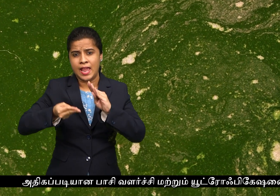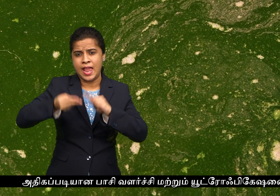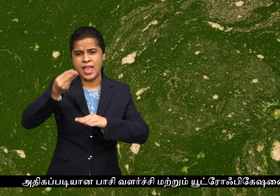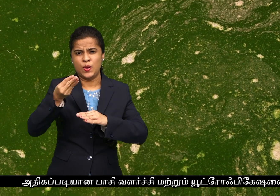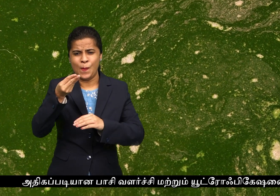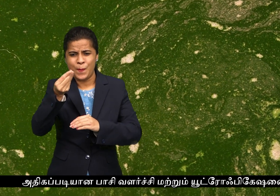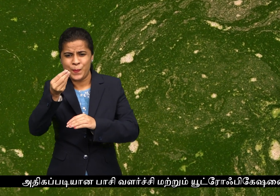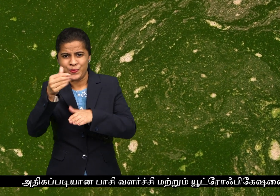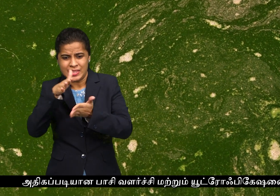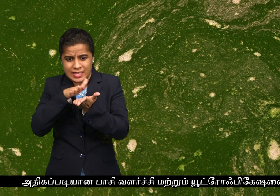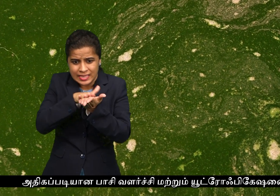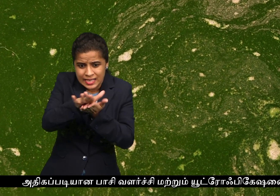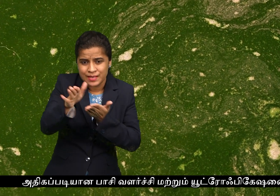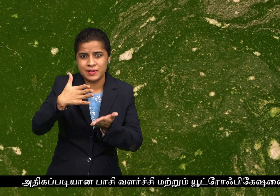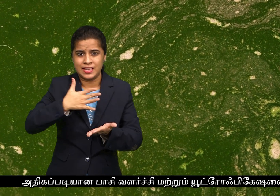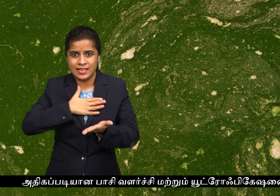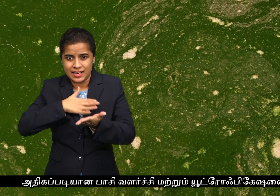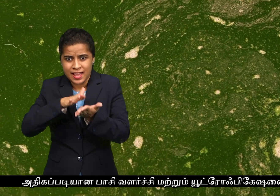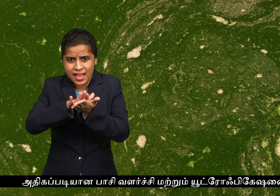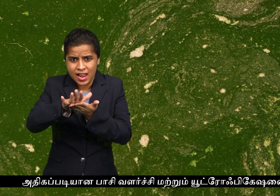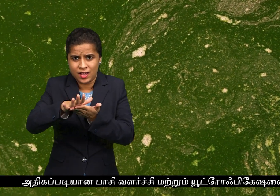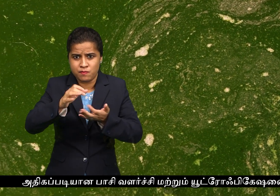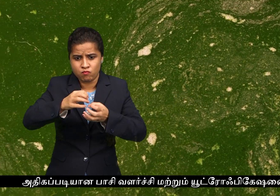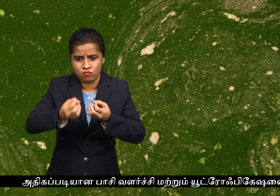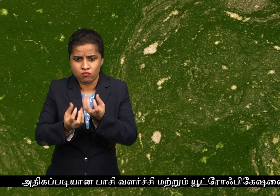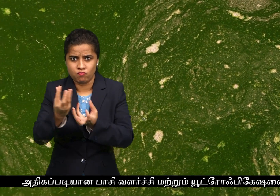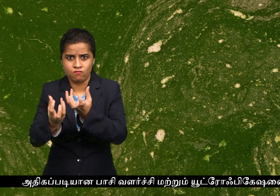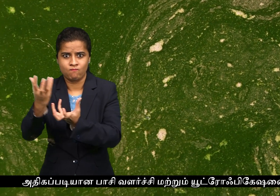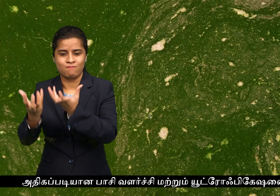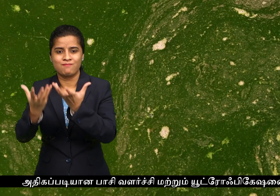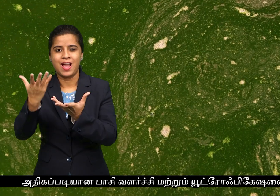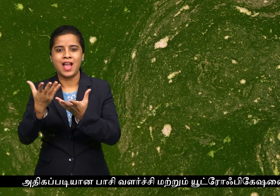அதிகப்படியான பாசி வளர்ச்சி மற்றும் யூட்ரிஃபிகேஷனை ஏற்படுத்துகின்றன.